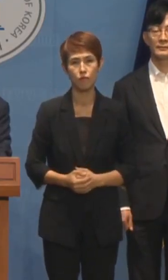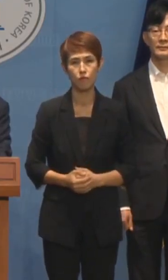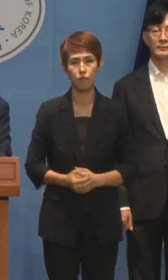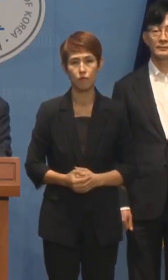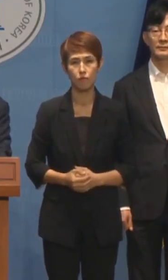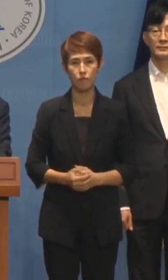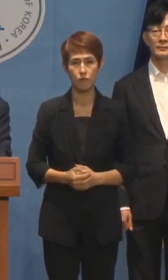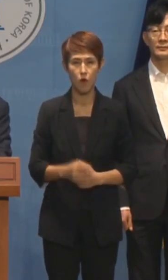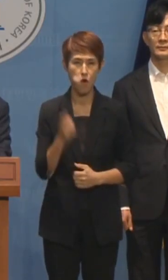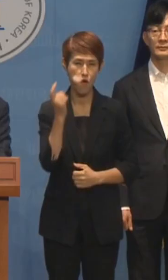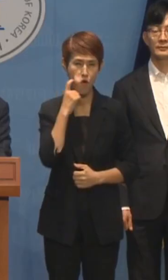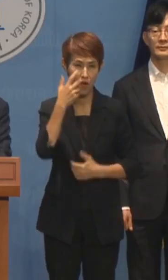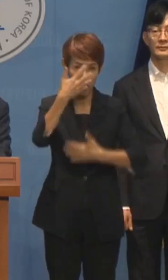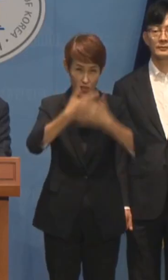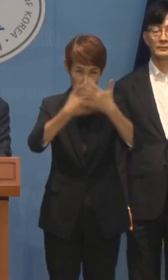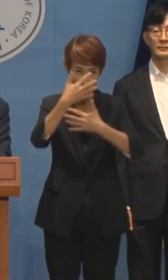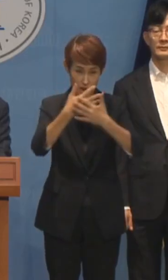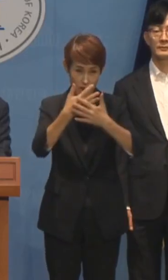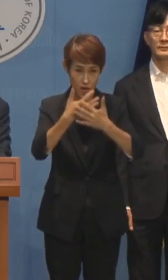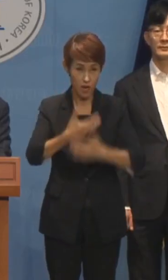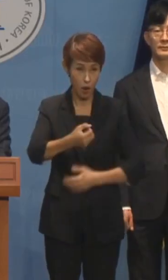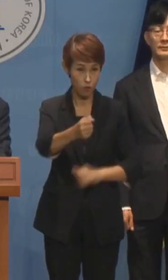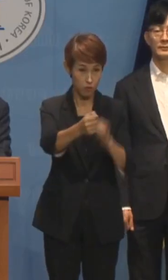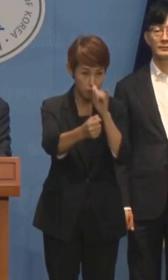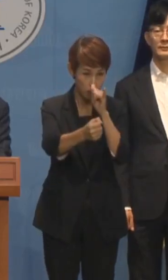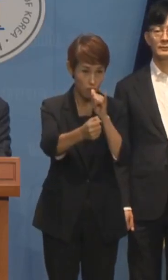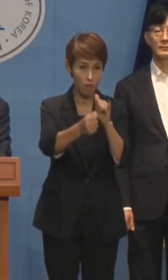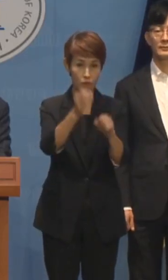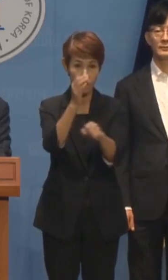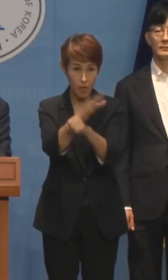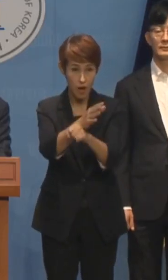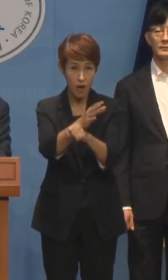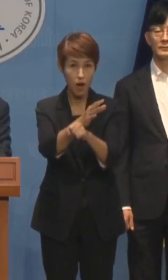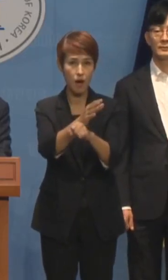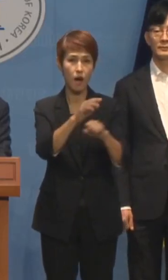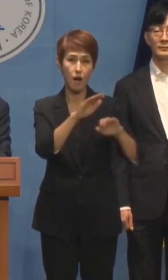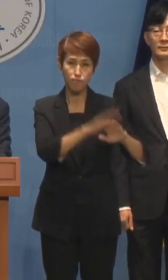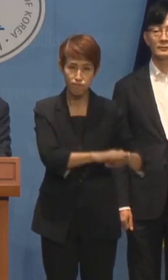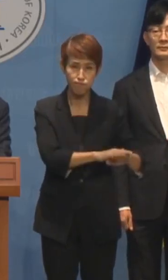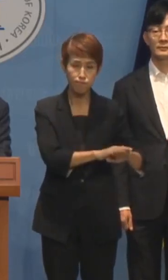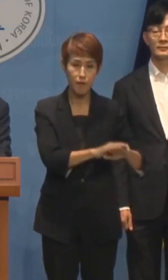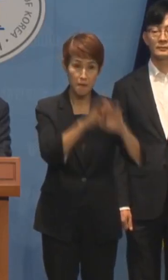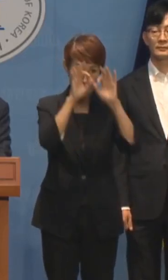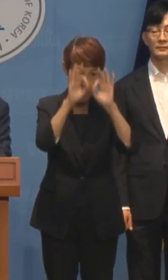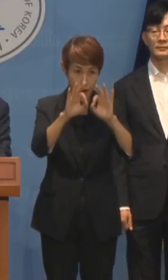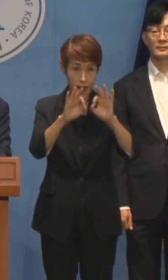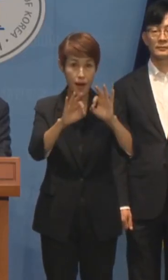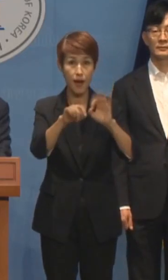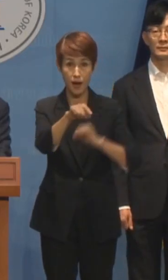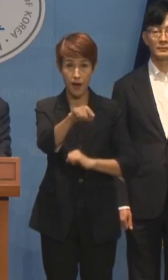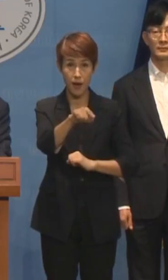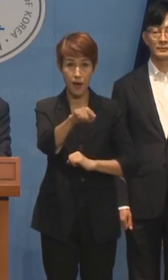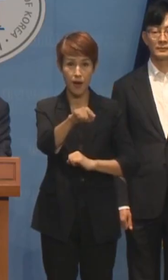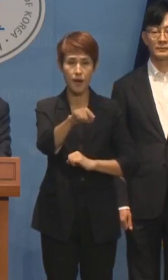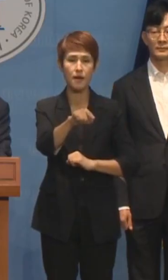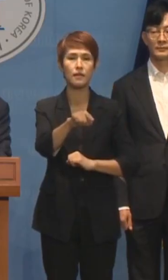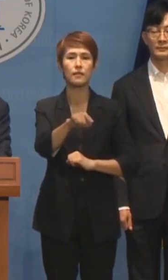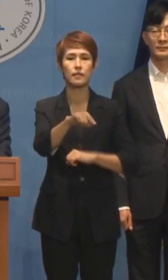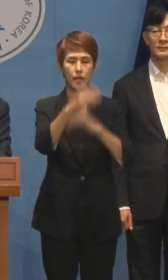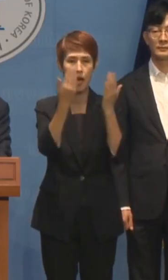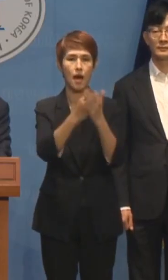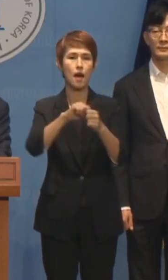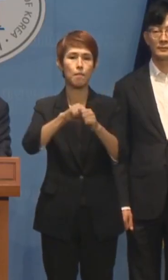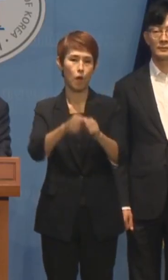딥페이크 허위 영상물의 소지, 구입, 저장, 시청 행위에 대해서도 처벌하는